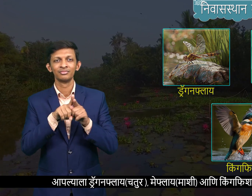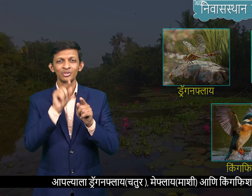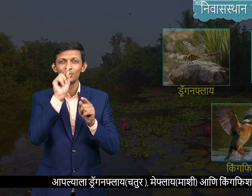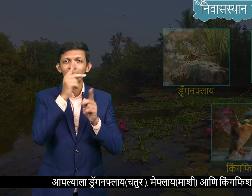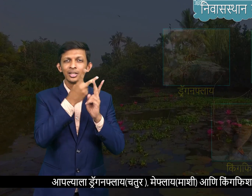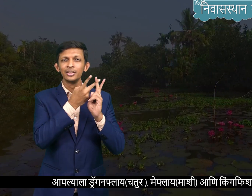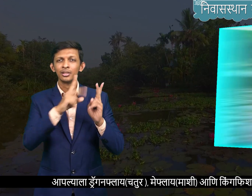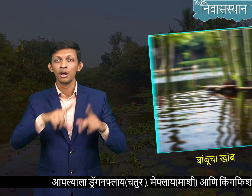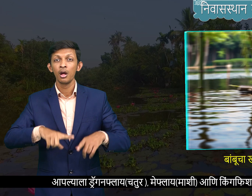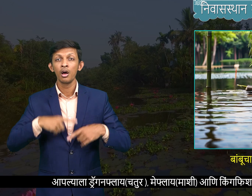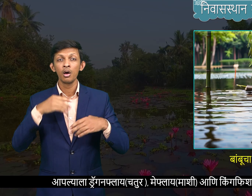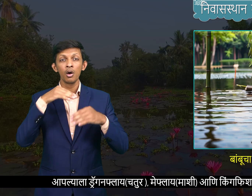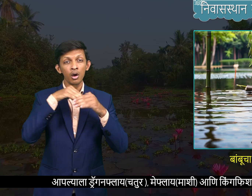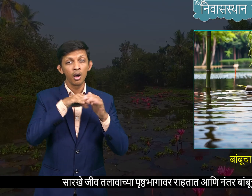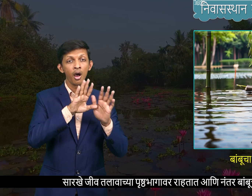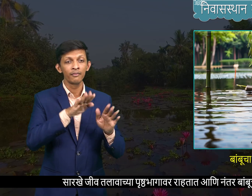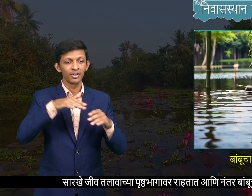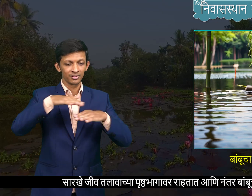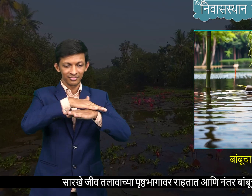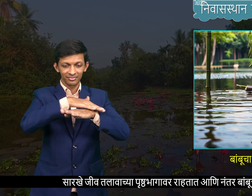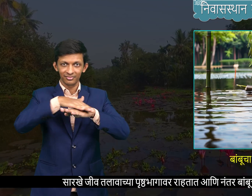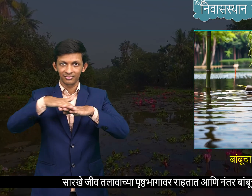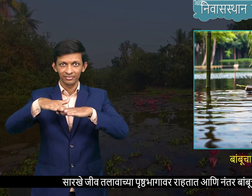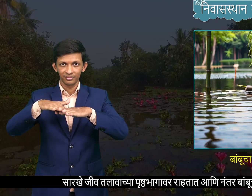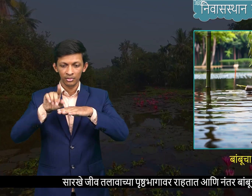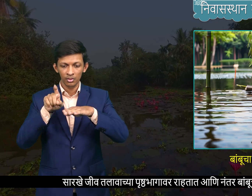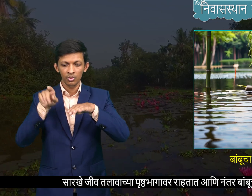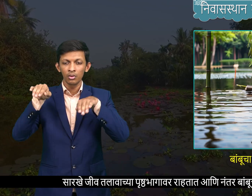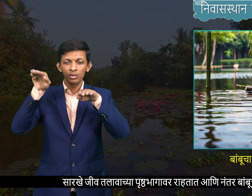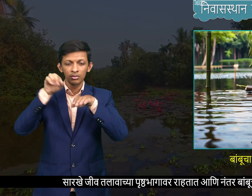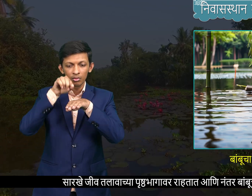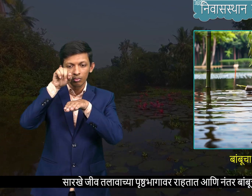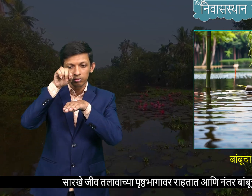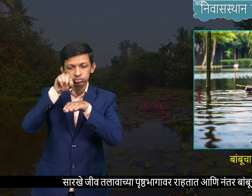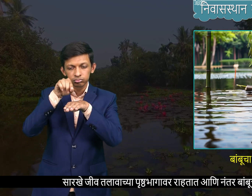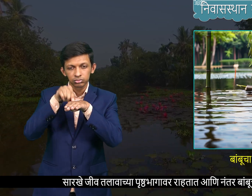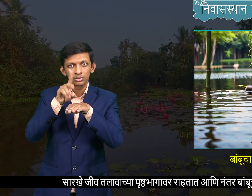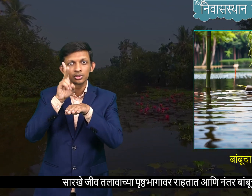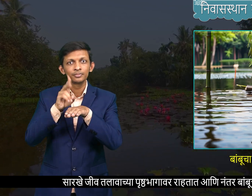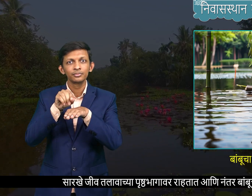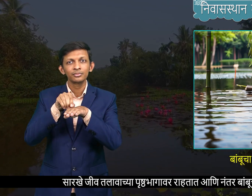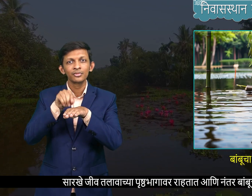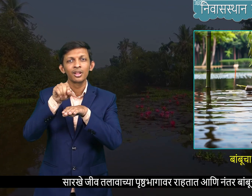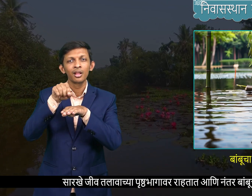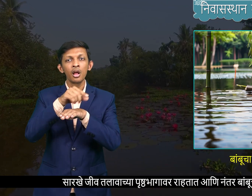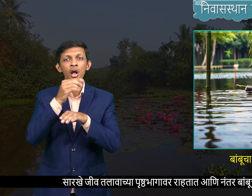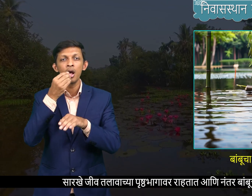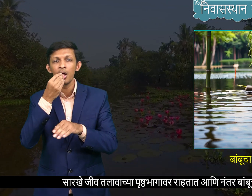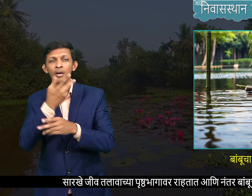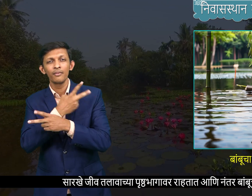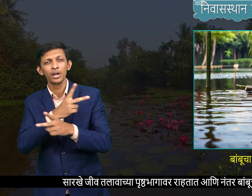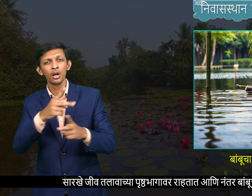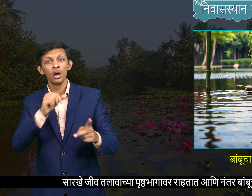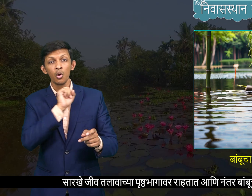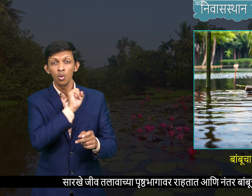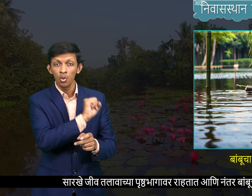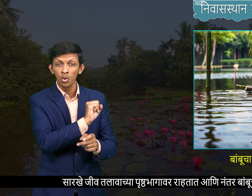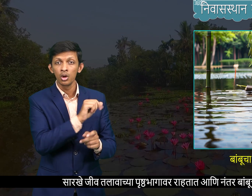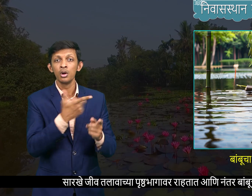पाणकावळा यासारखे जीव तलावाच्या पृष्ठभागावर राहतात आणि